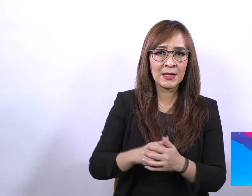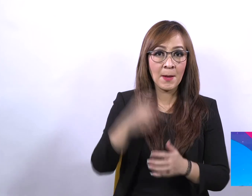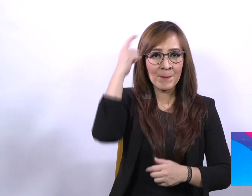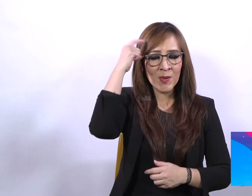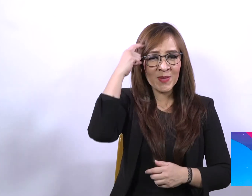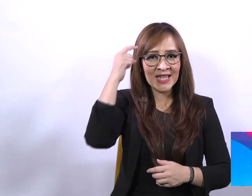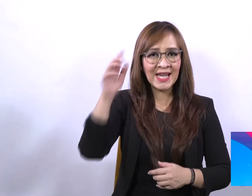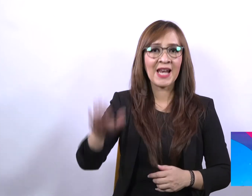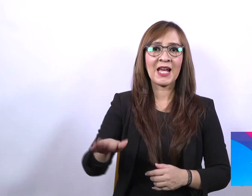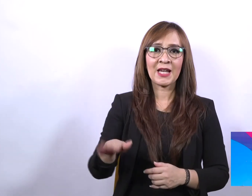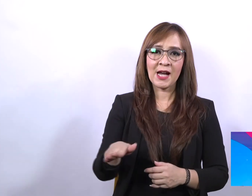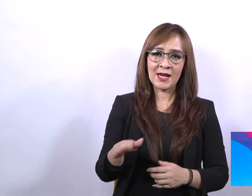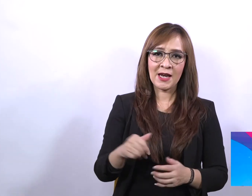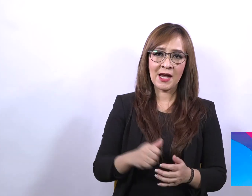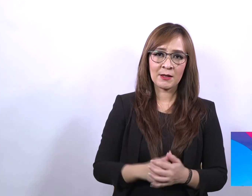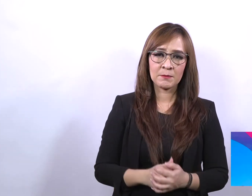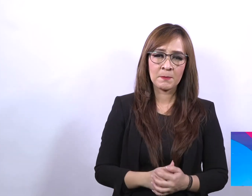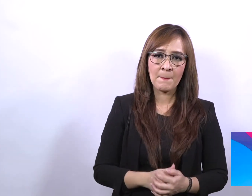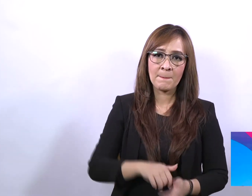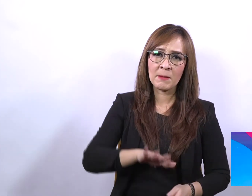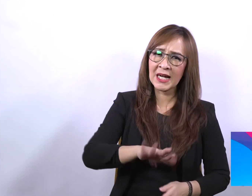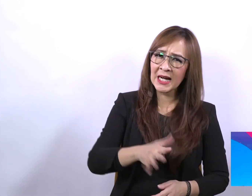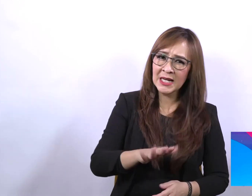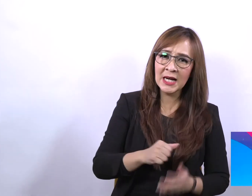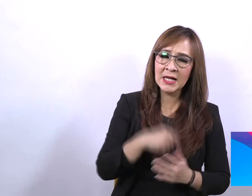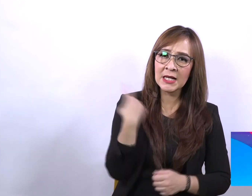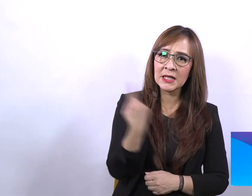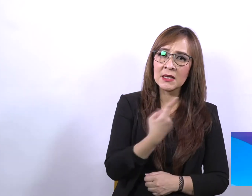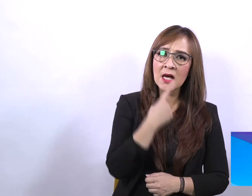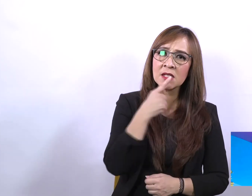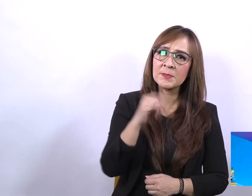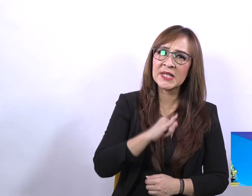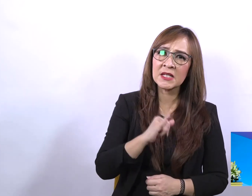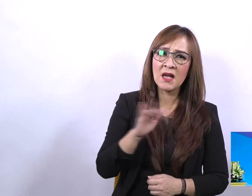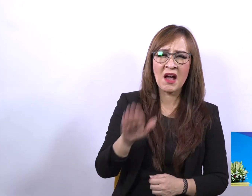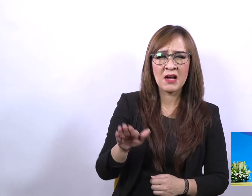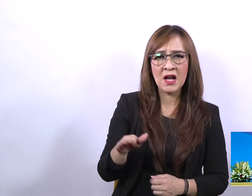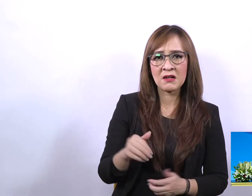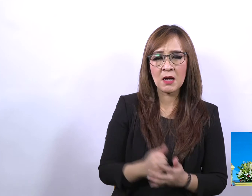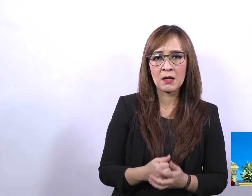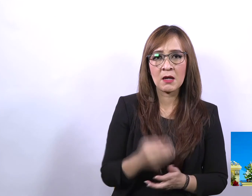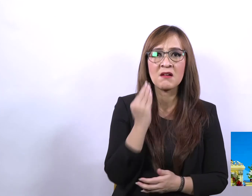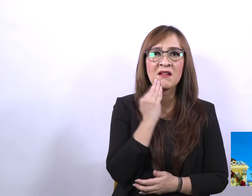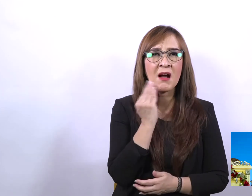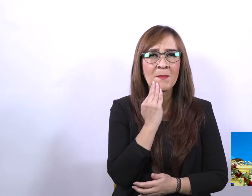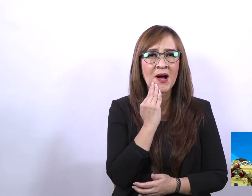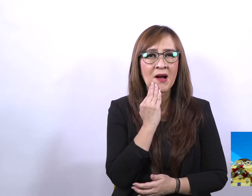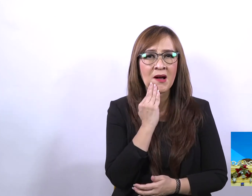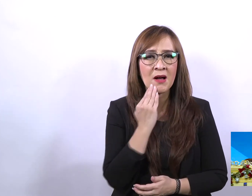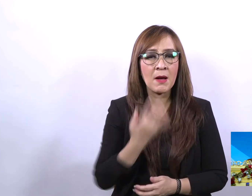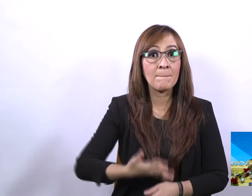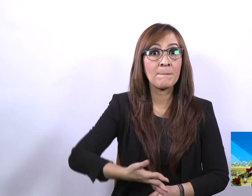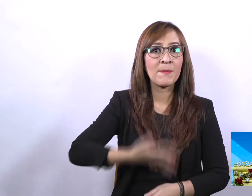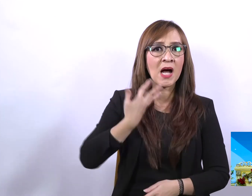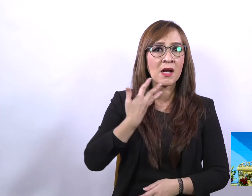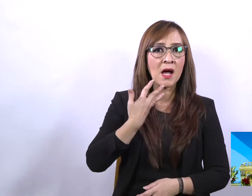kita Hai Neng kalau kita kekanak-kanakan banget Hai numberg lah